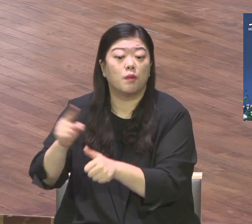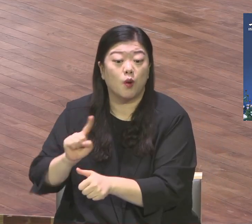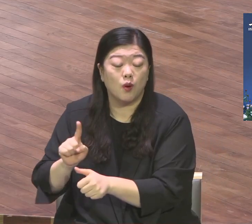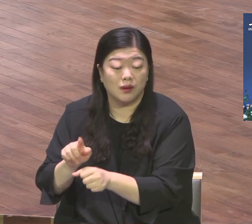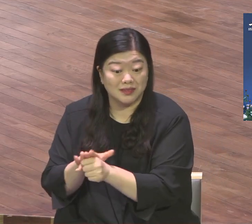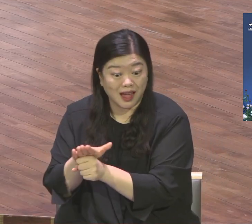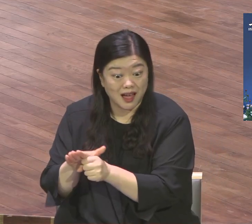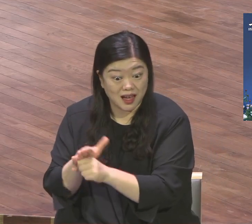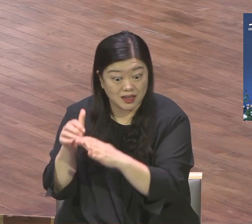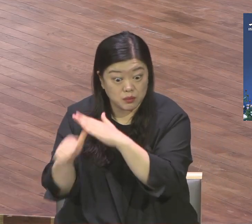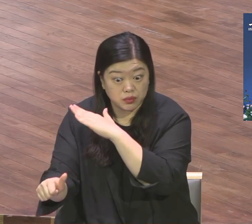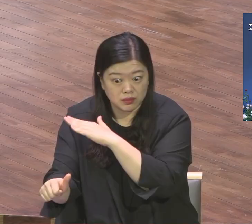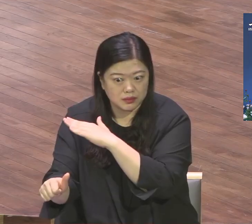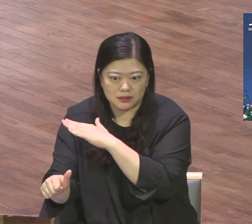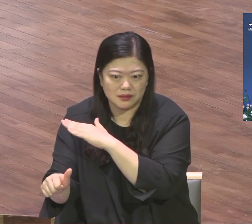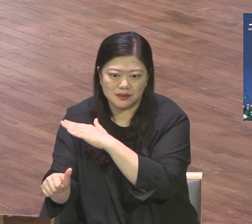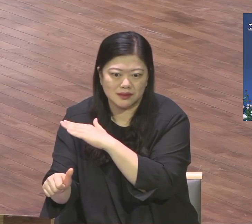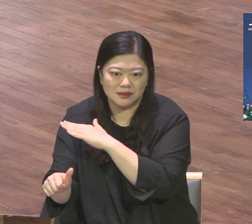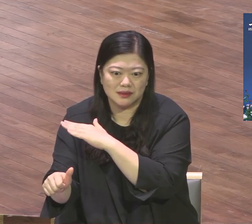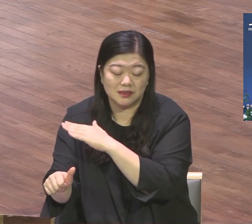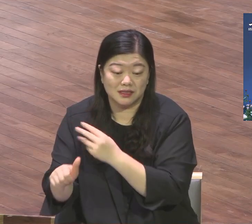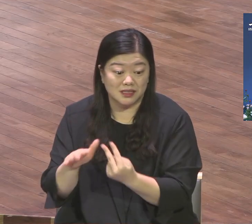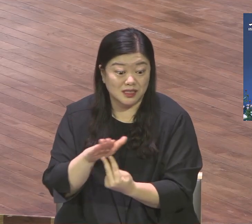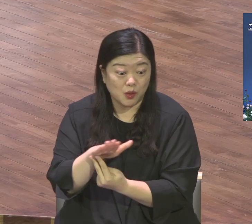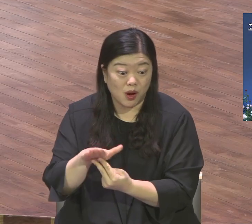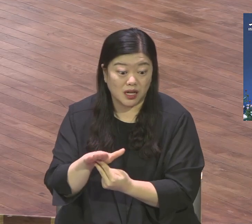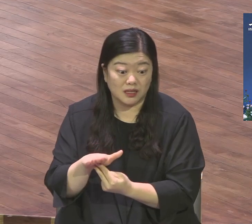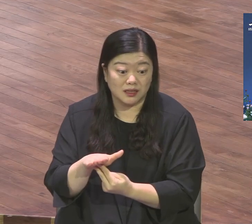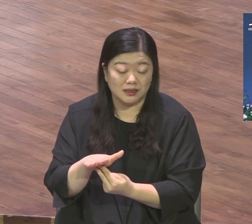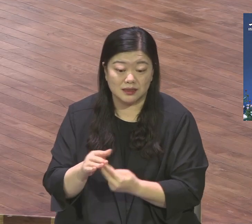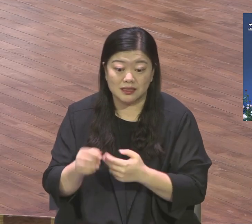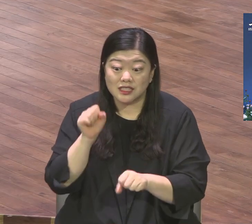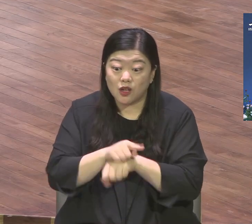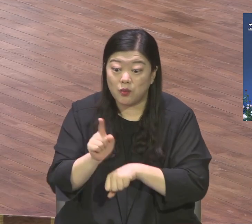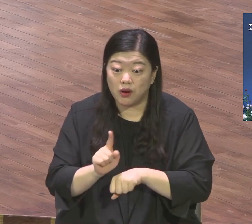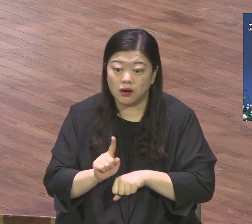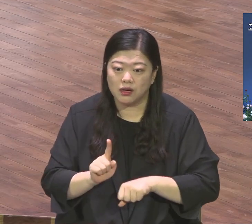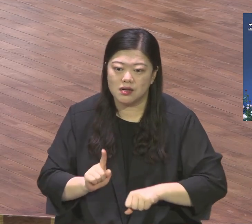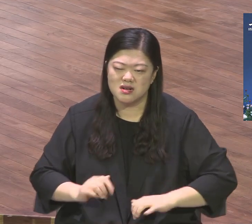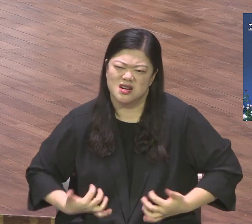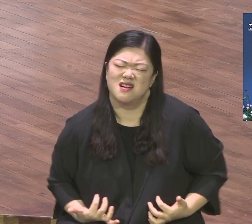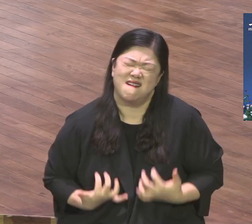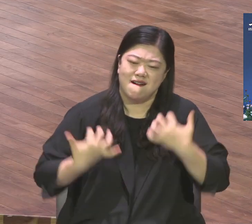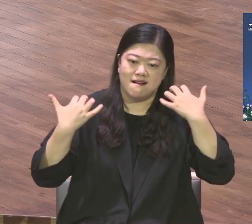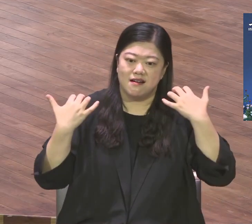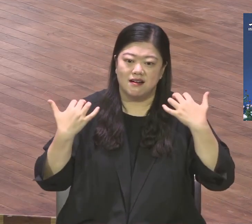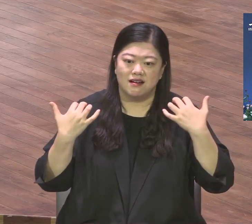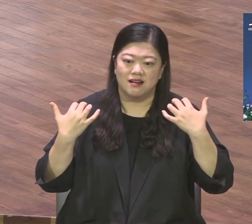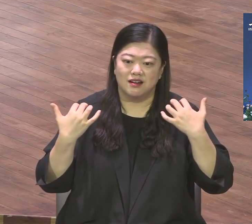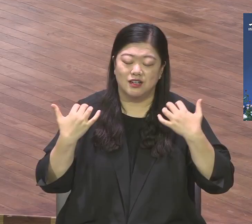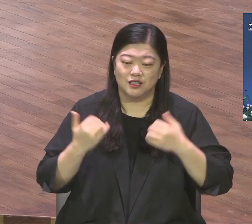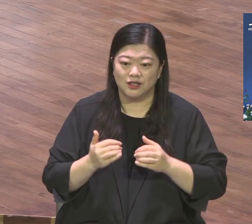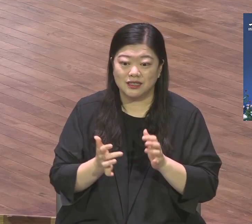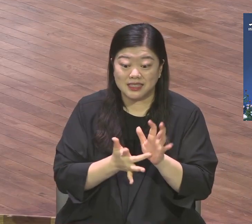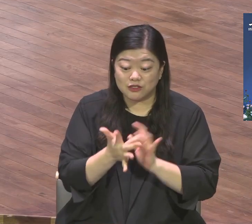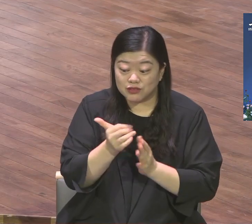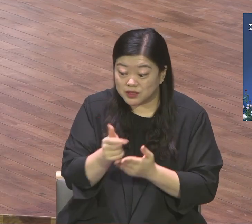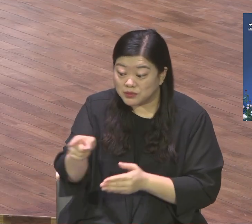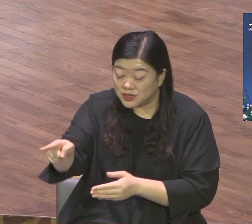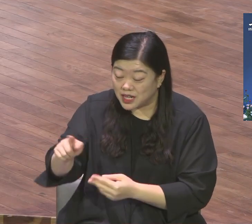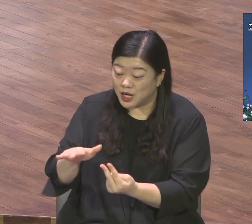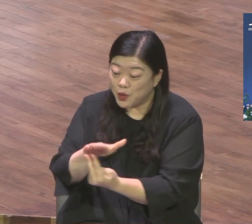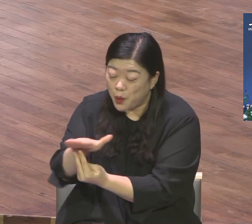정반대입니다. 워낙 성격이 급하고 불같아가지고 예수님이 지어준 별명이